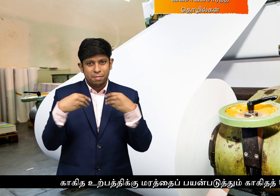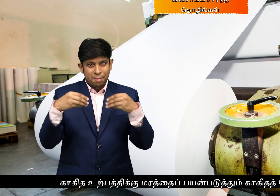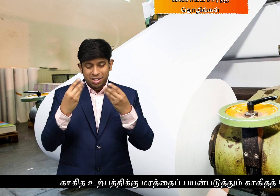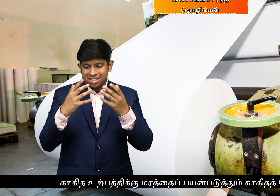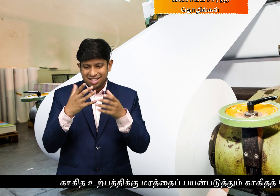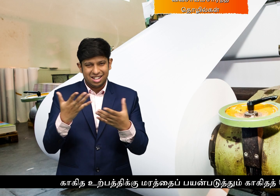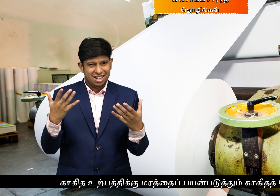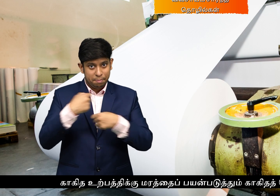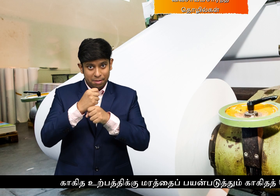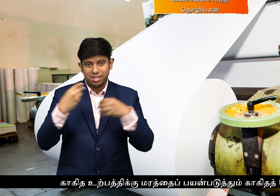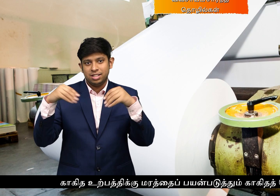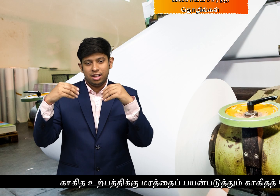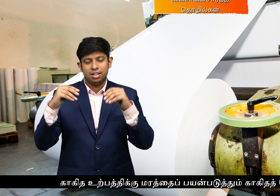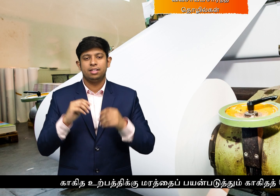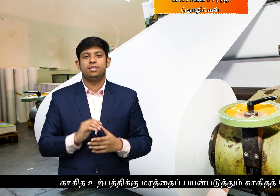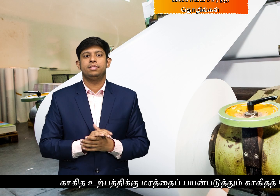தொழில்.